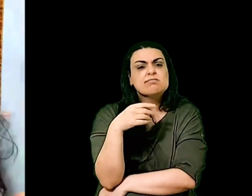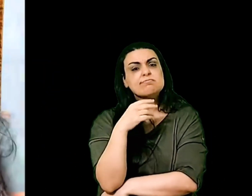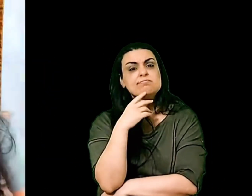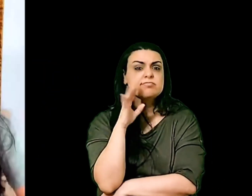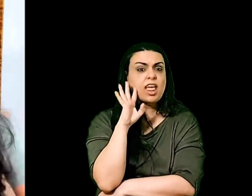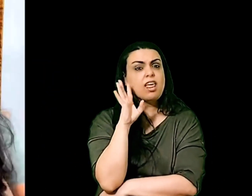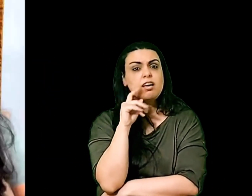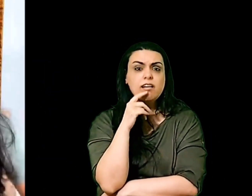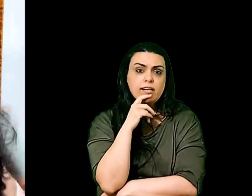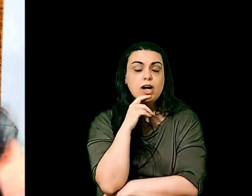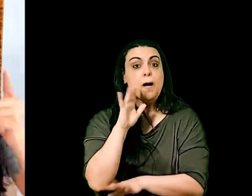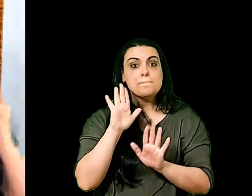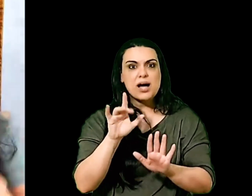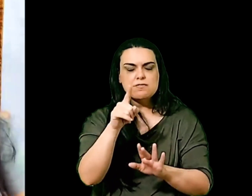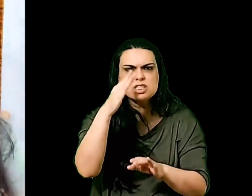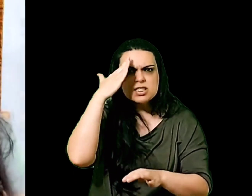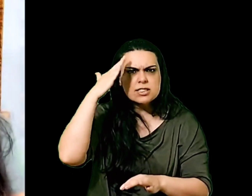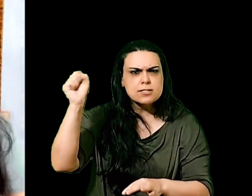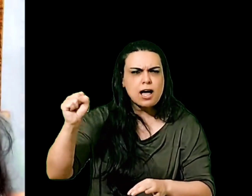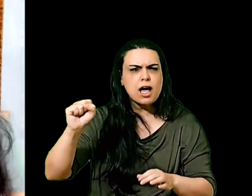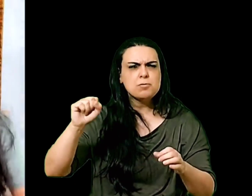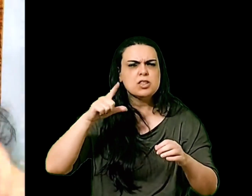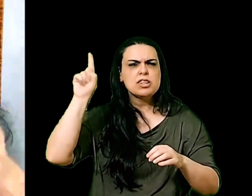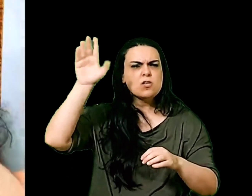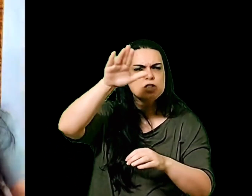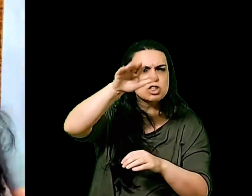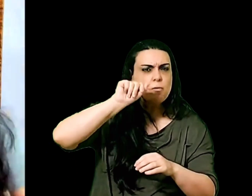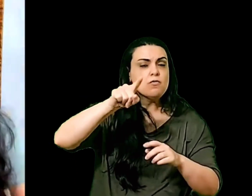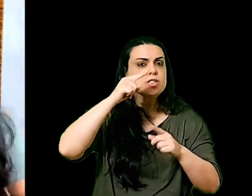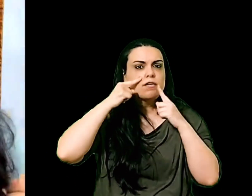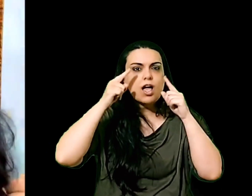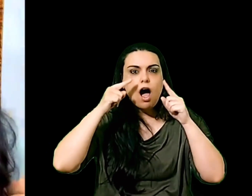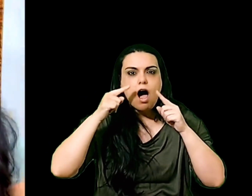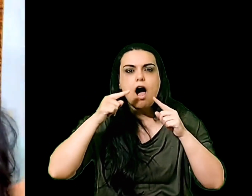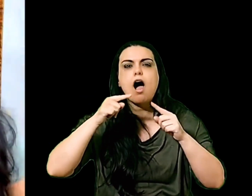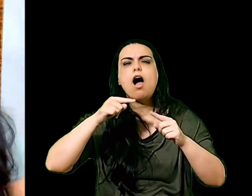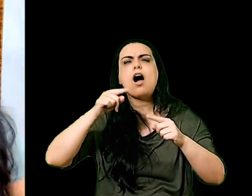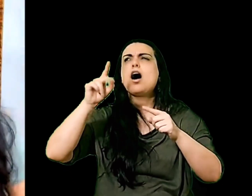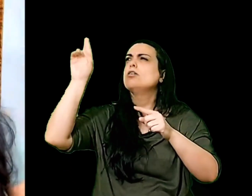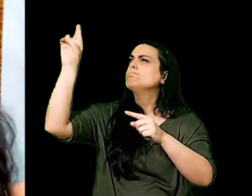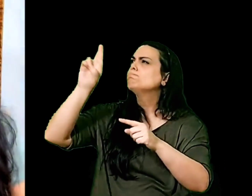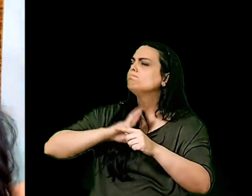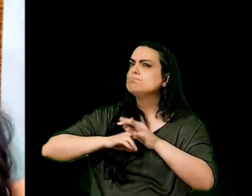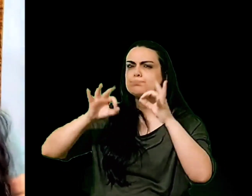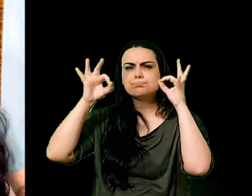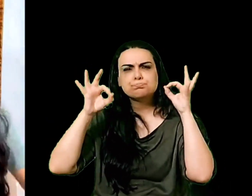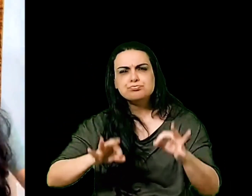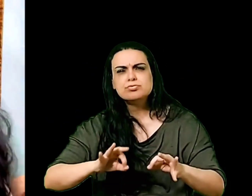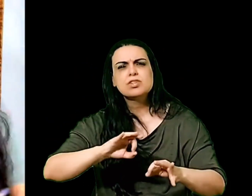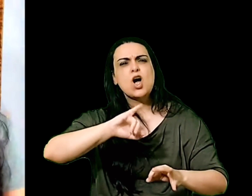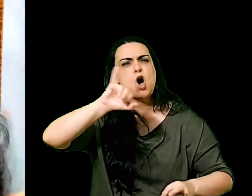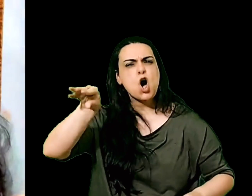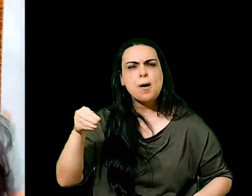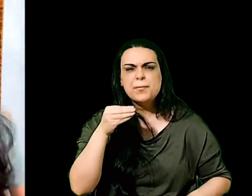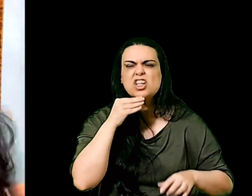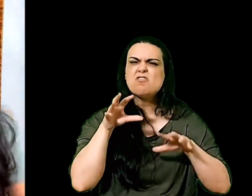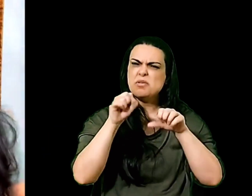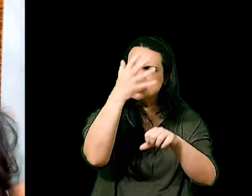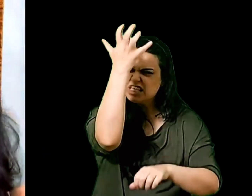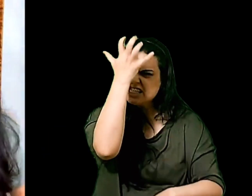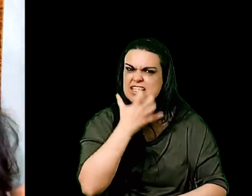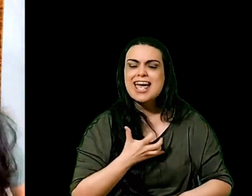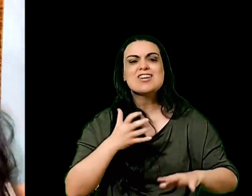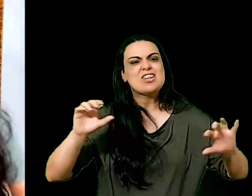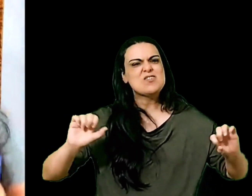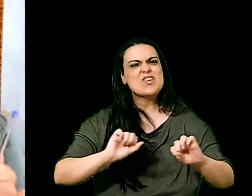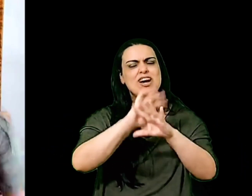para um sábio, para alguém que tem uma chamada, tá vendo nisso aqui uma oportunidade, uma resposta de oração, tá anotando,